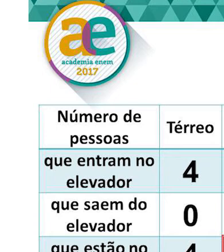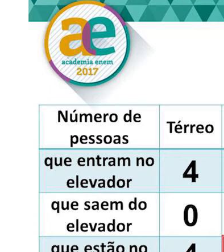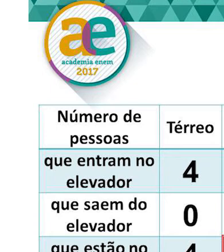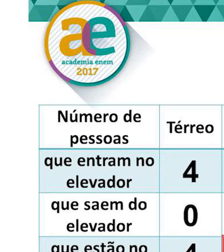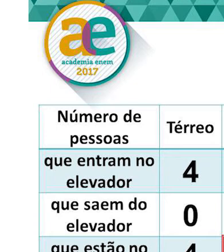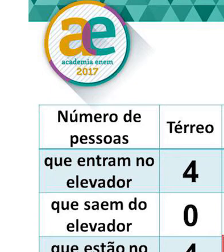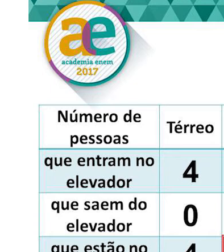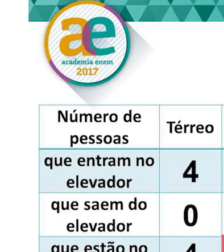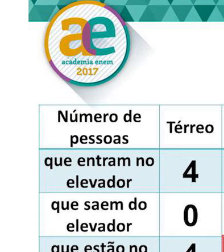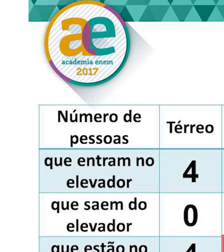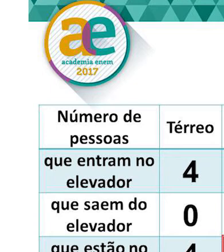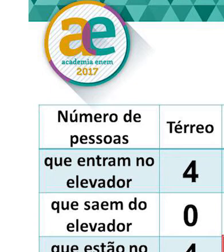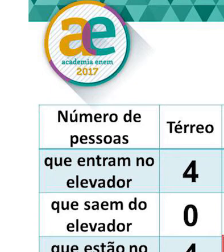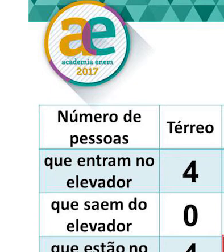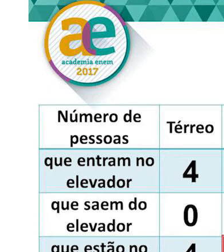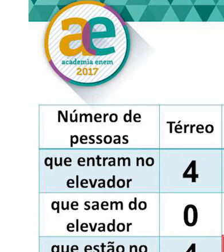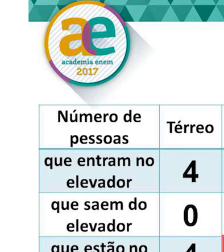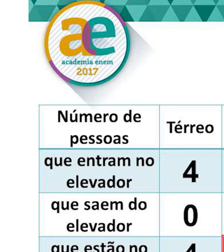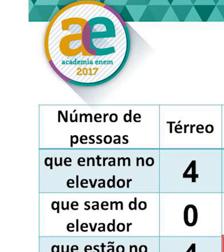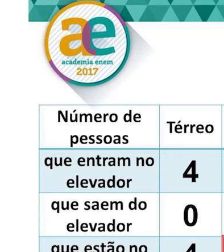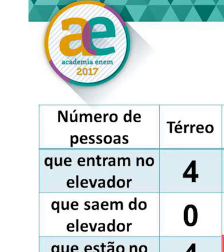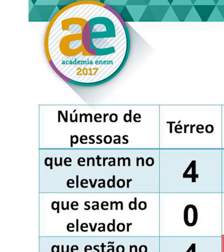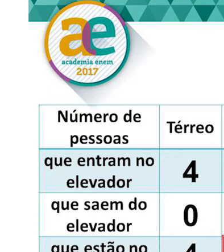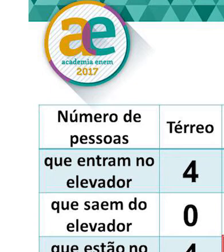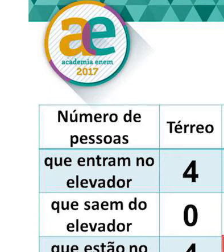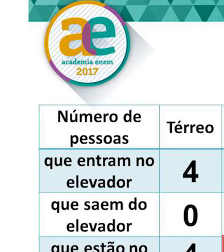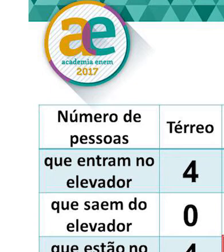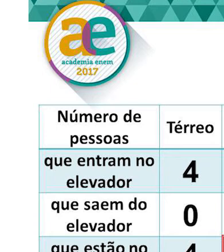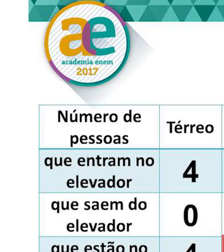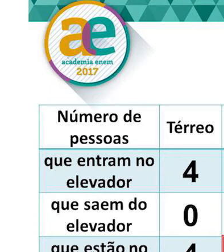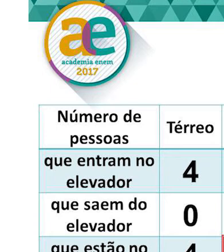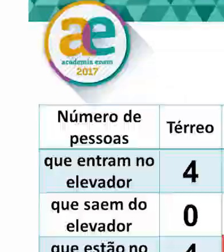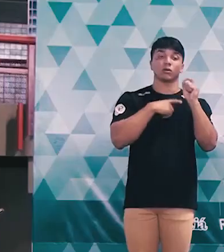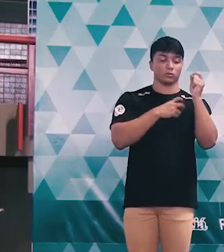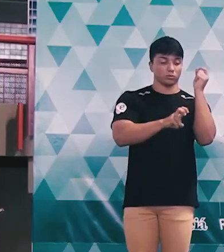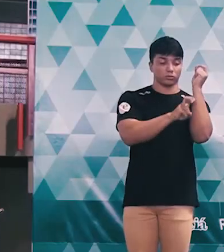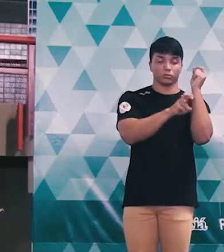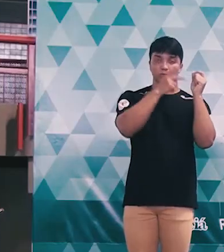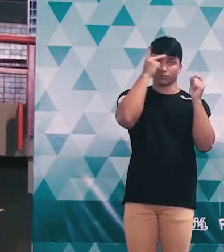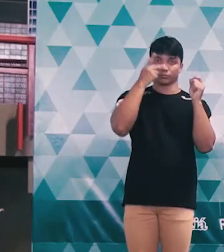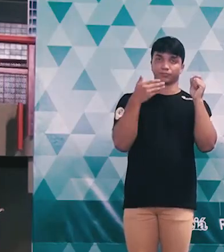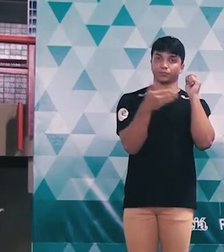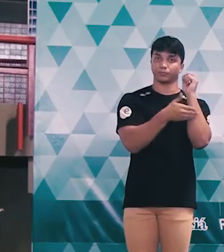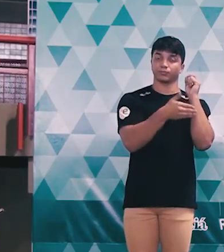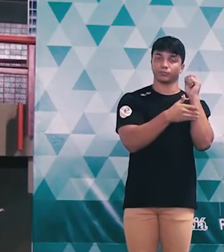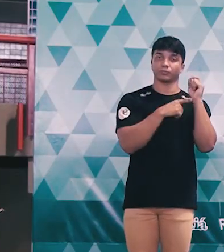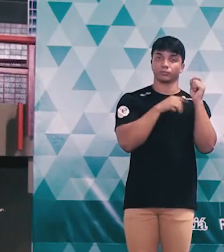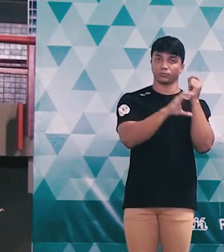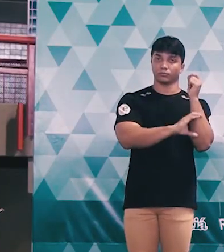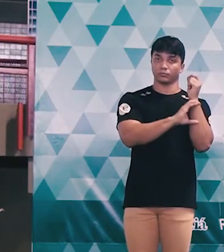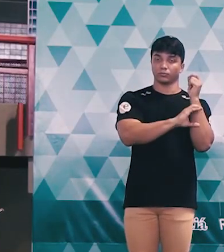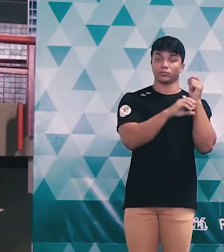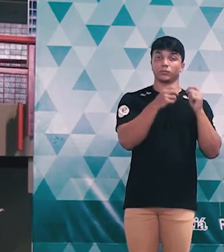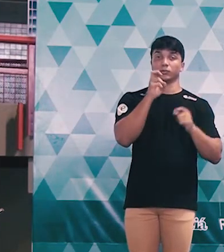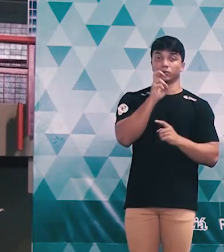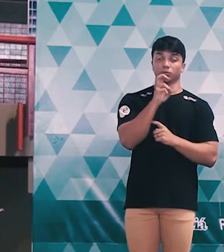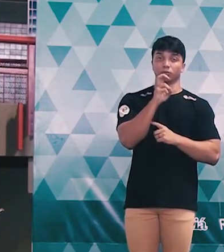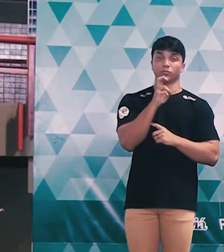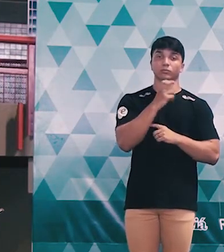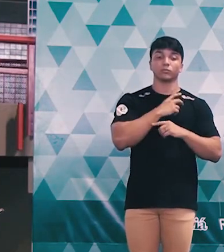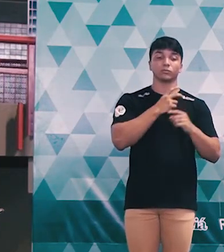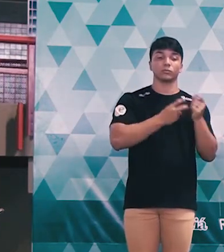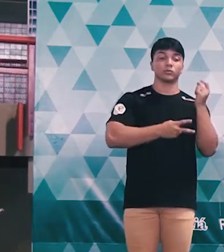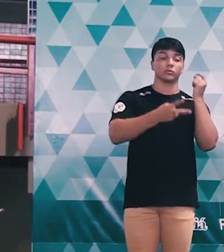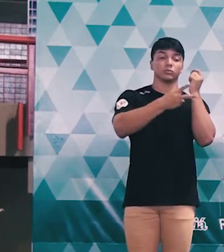que no primeiro andar, tem 5 pessoas dentro do elevador, certo? E no